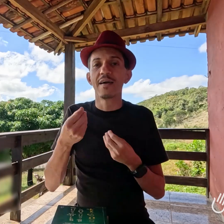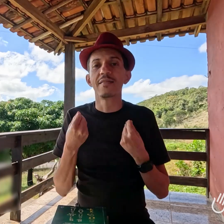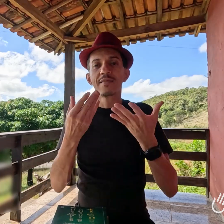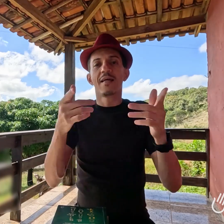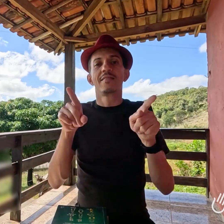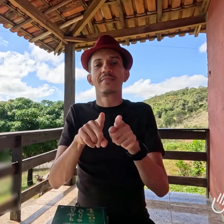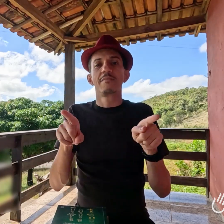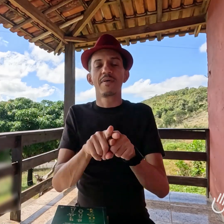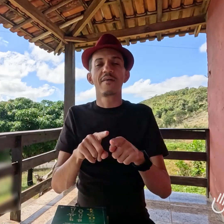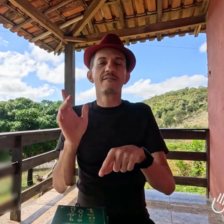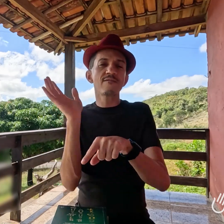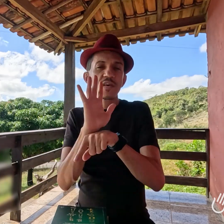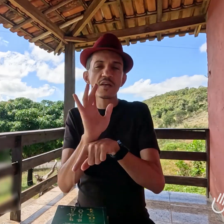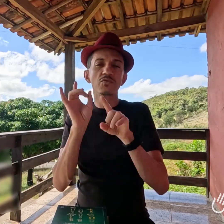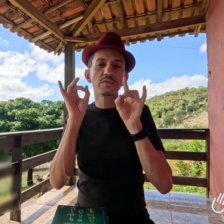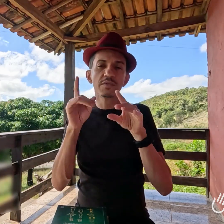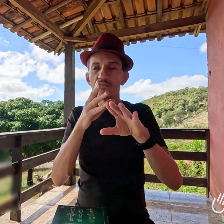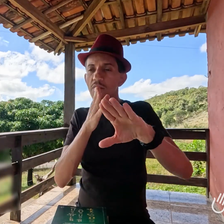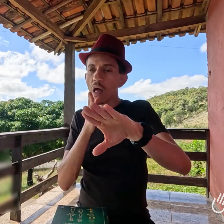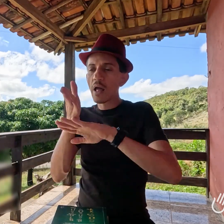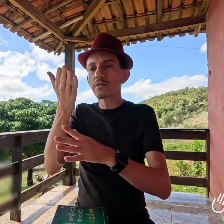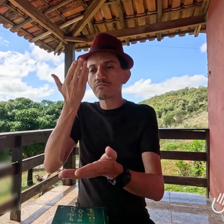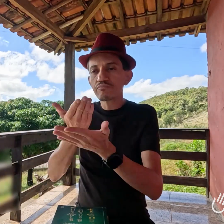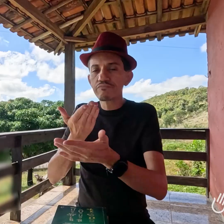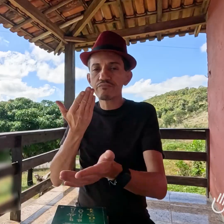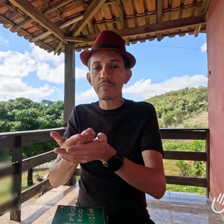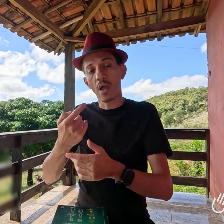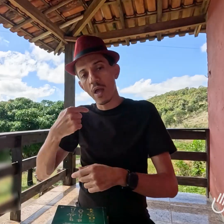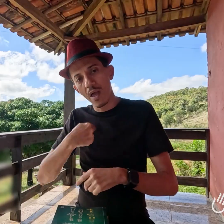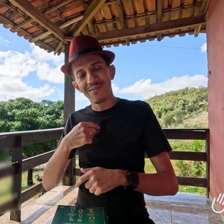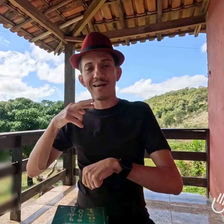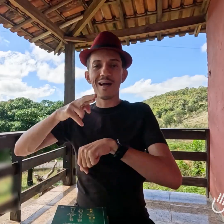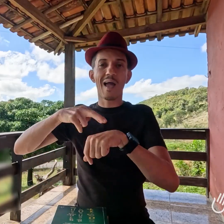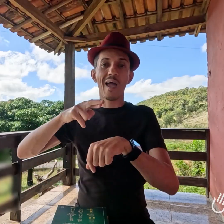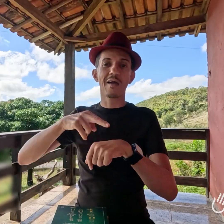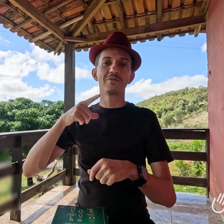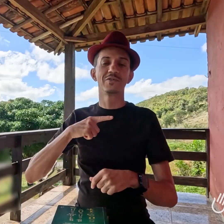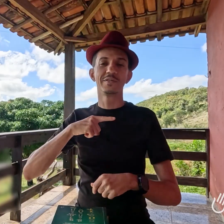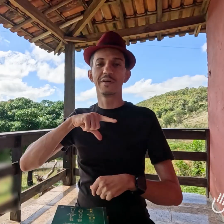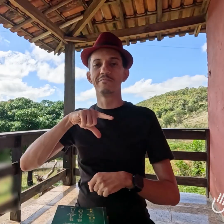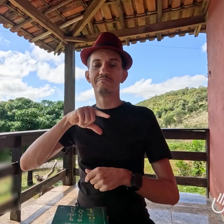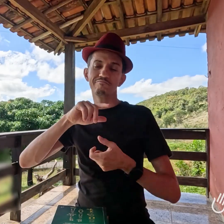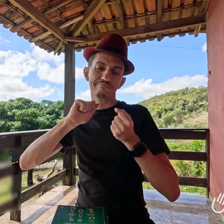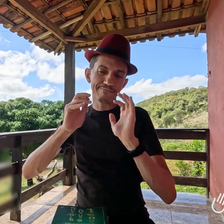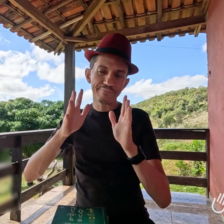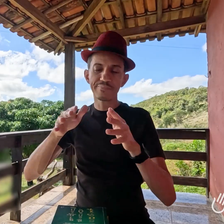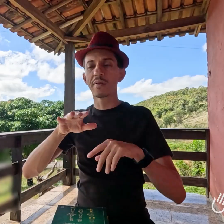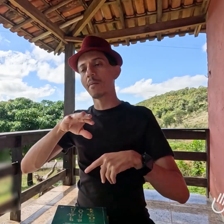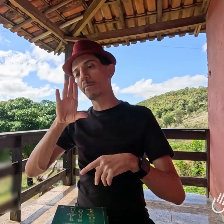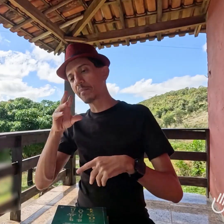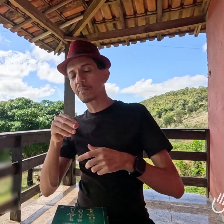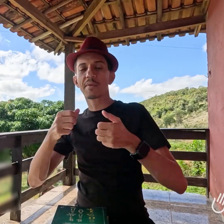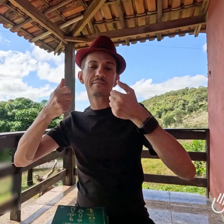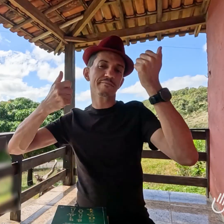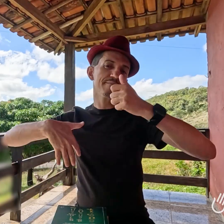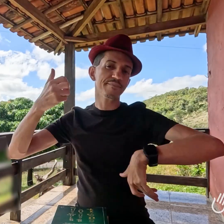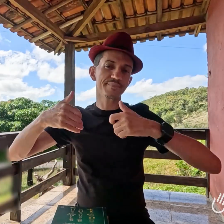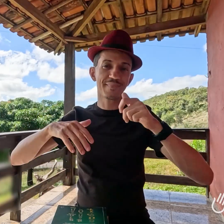em Libras ou em áudio. E adquirindo nessa oportunidade agora, fala para minha equipe que você veio desse